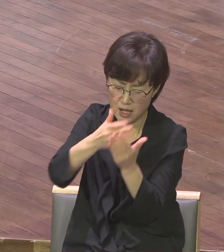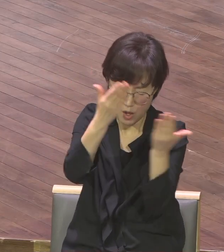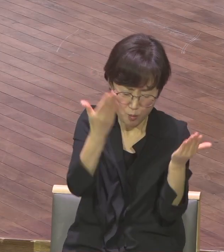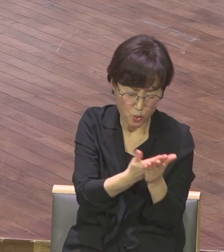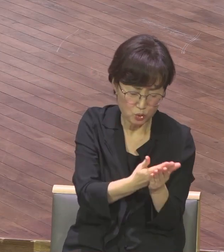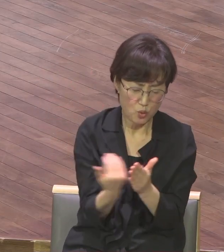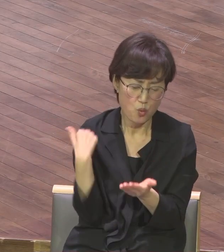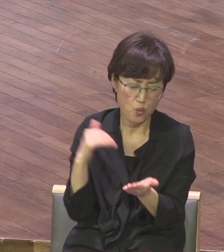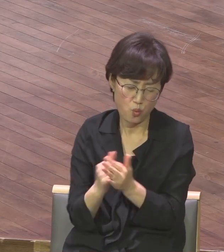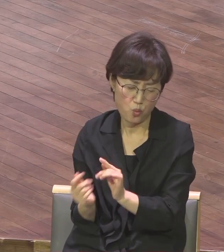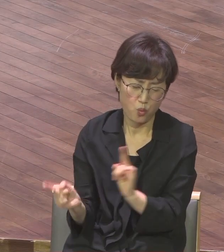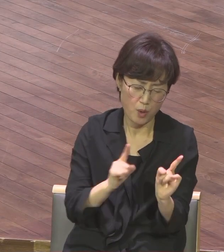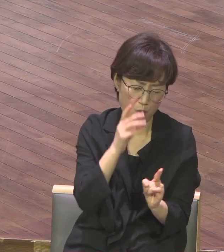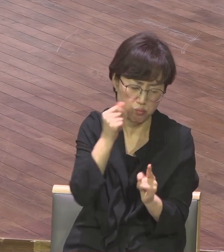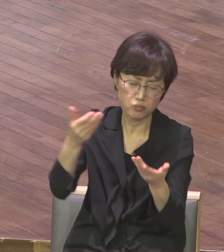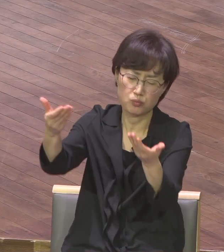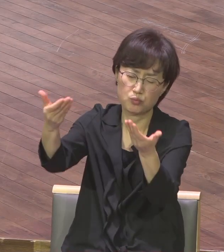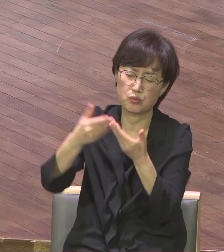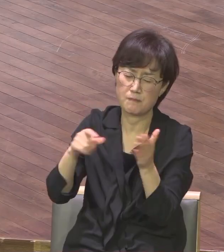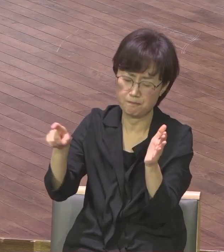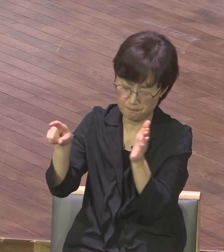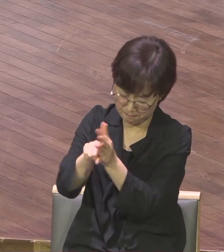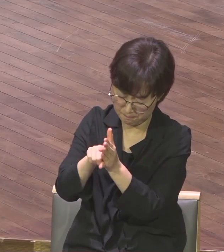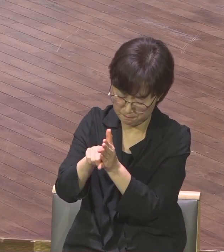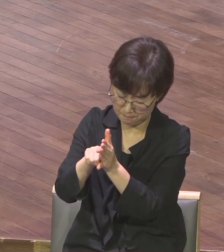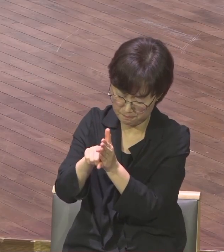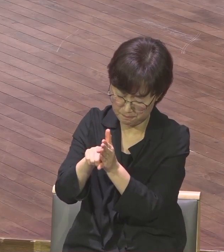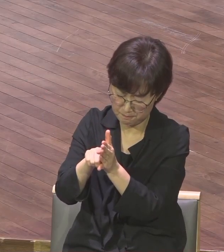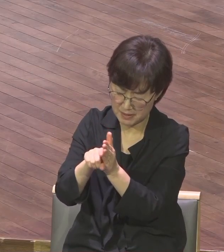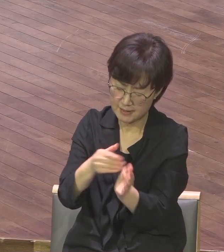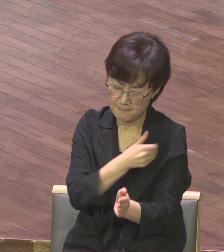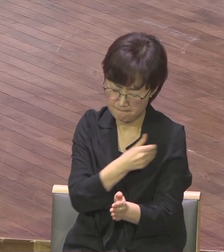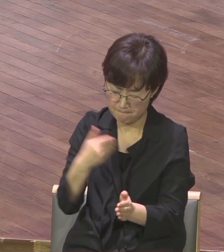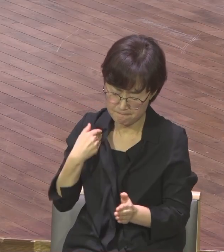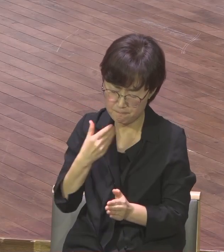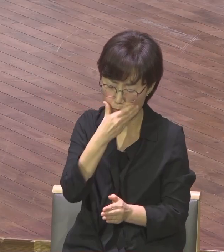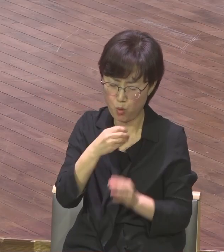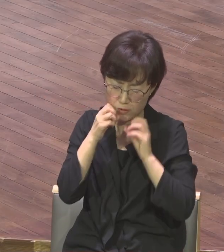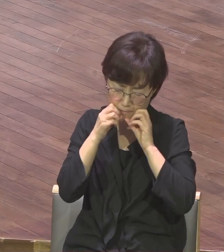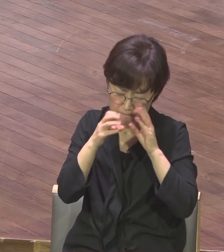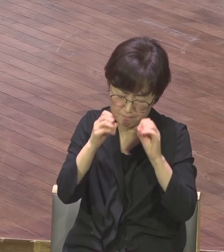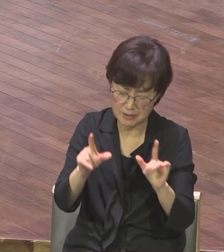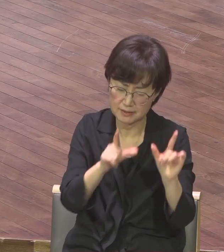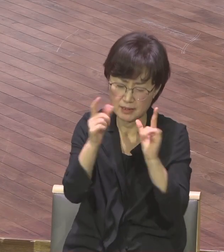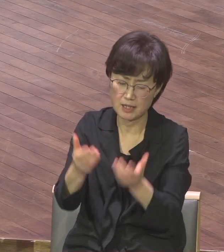하나님이 회복시켜 줄 줄을 믿고 당당하게 정인된 삶을 살게 하여